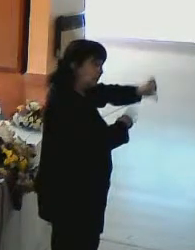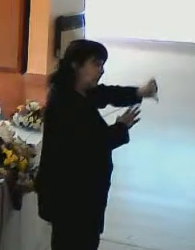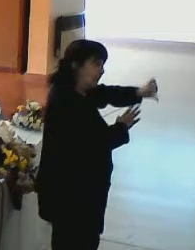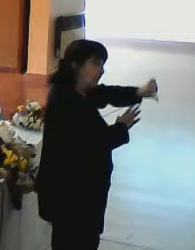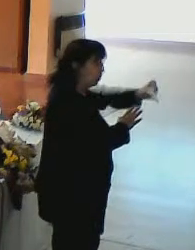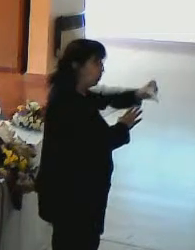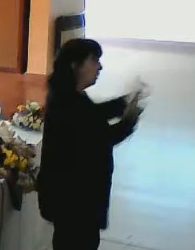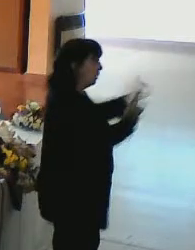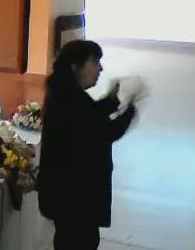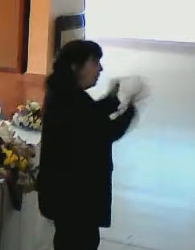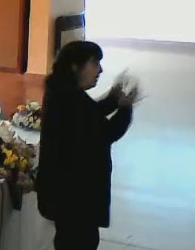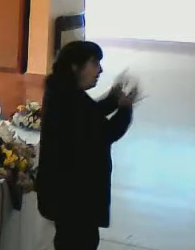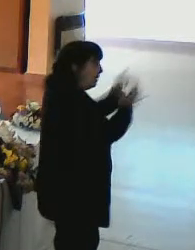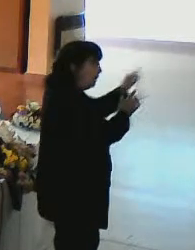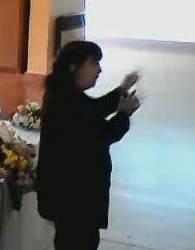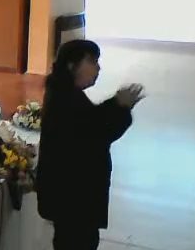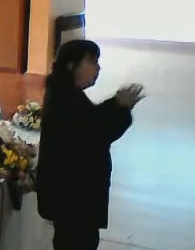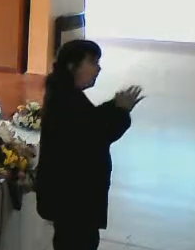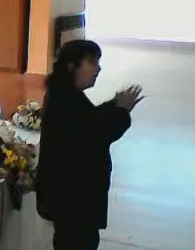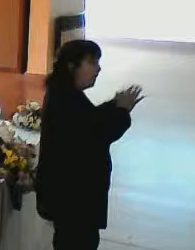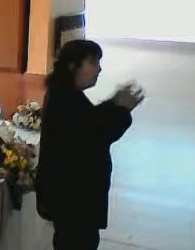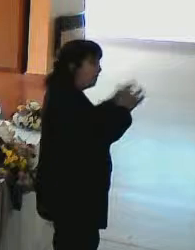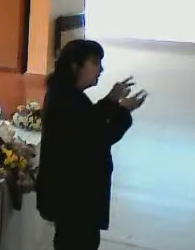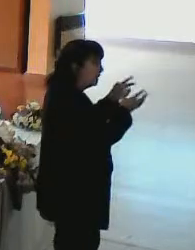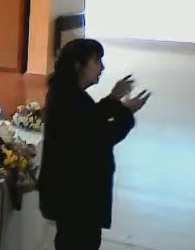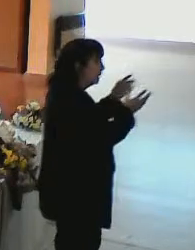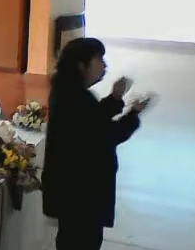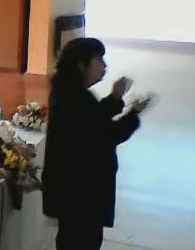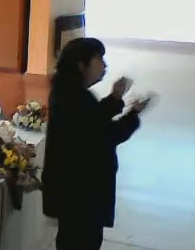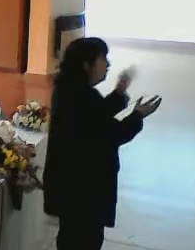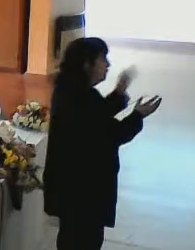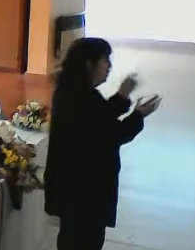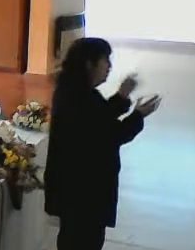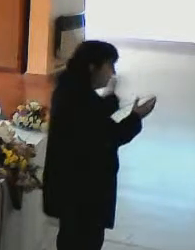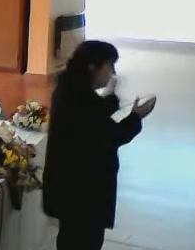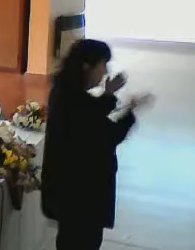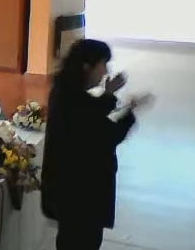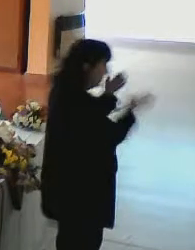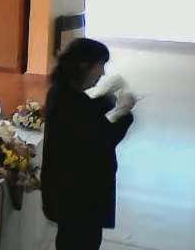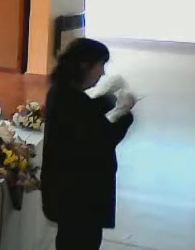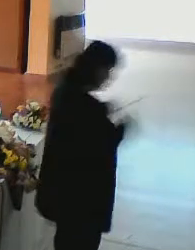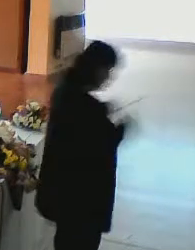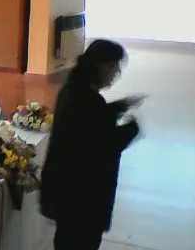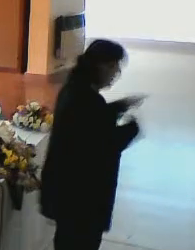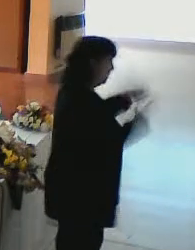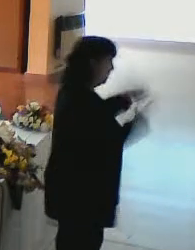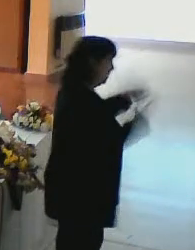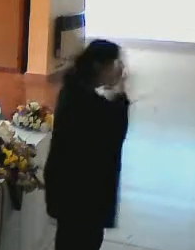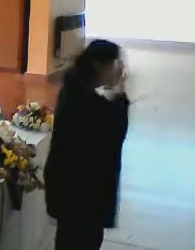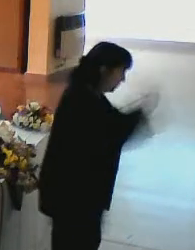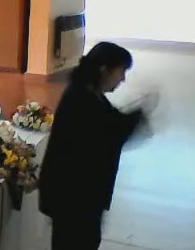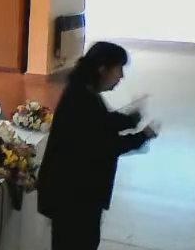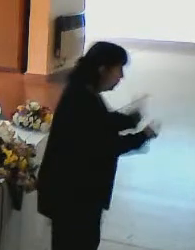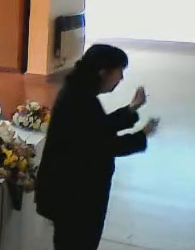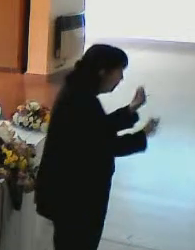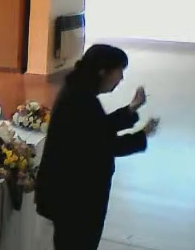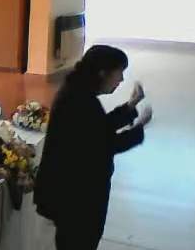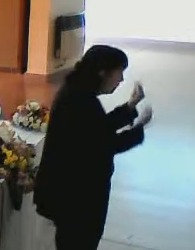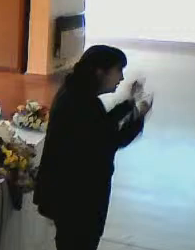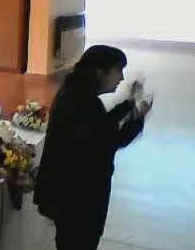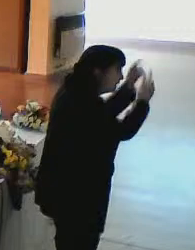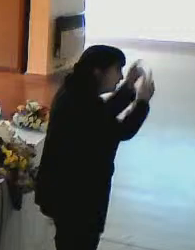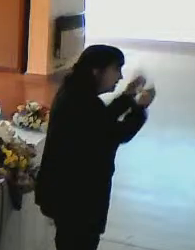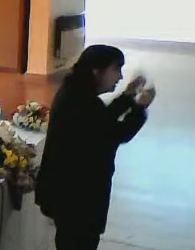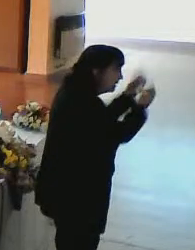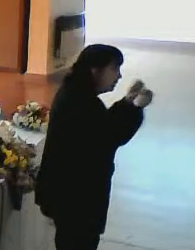tratamiento específico. Si nosotros no lo encontramos a ese otro cuadro que está asociando a nuestro TDAH, si